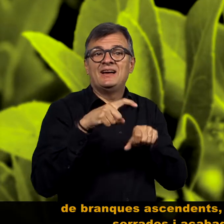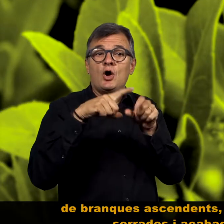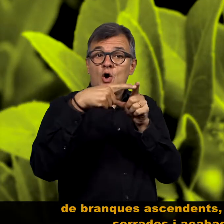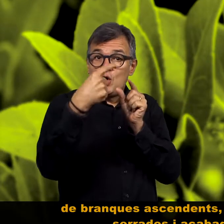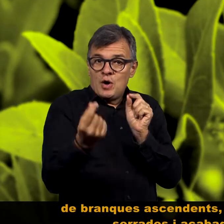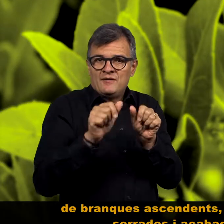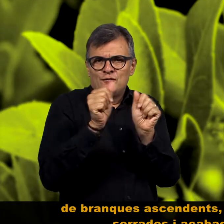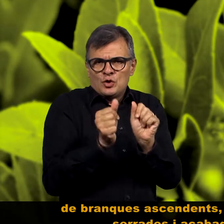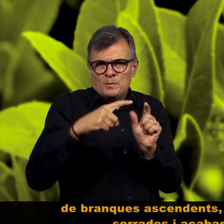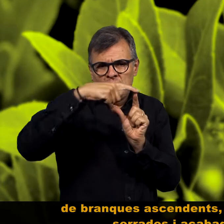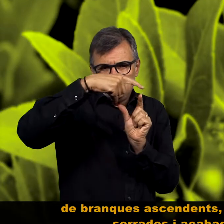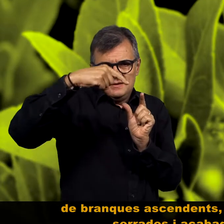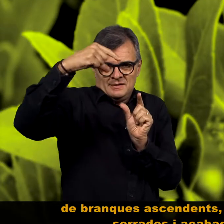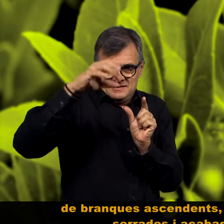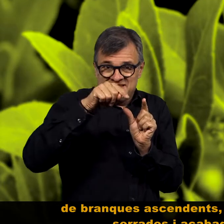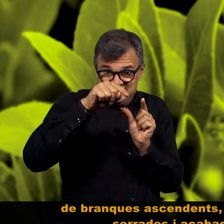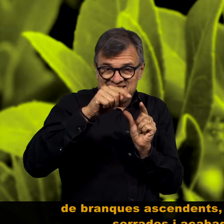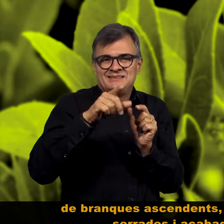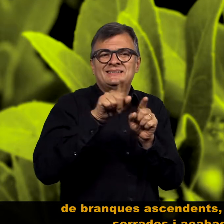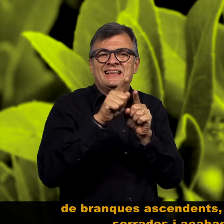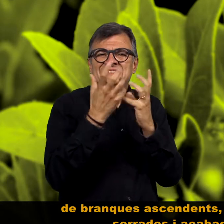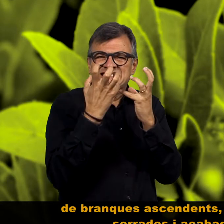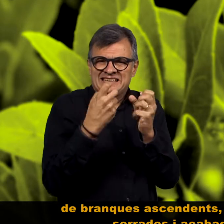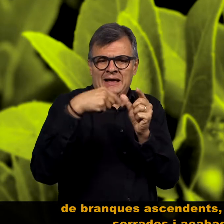fulles asimètriques, serrades i acabades en punxa.